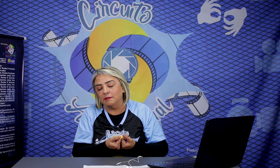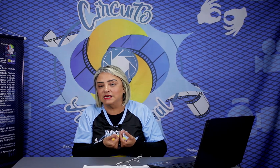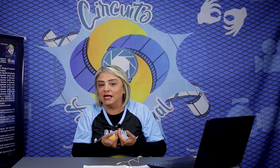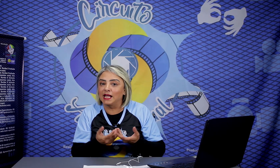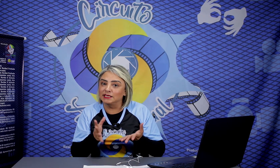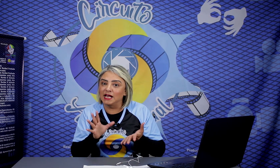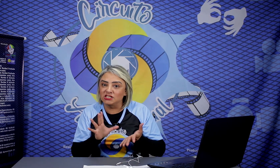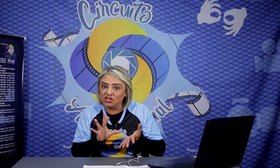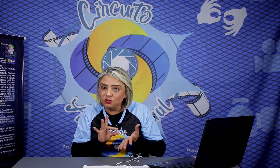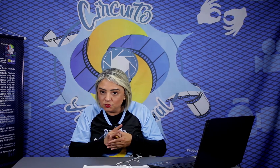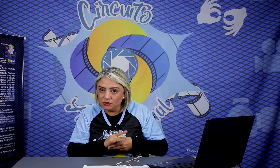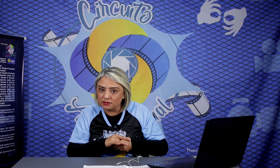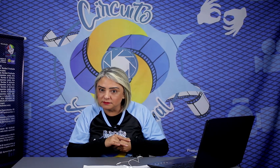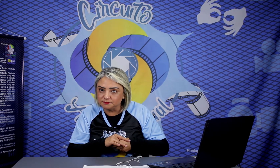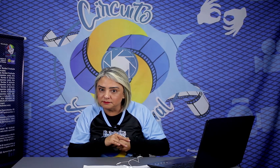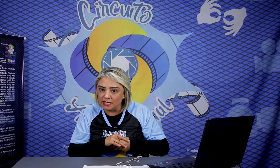a realidade é dura, ela é